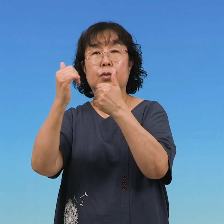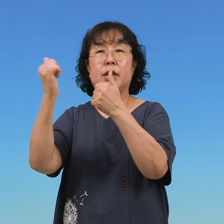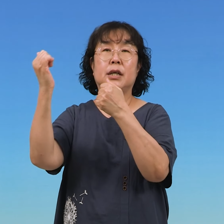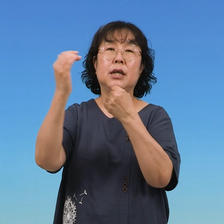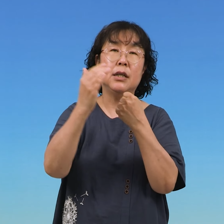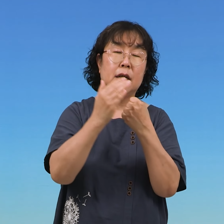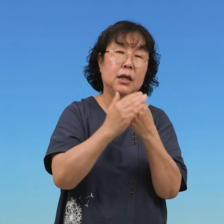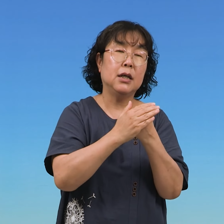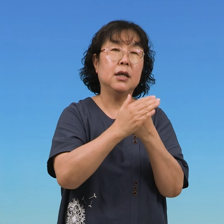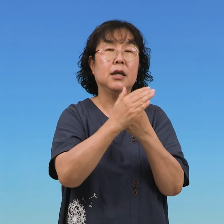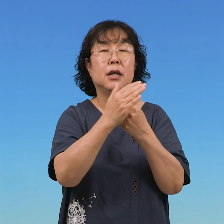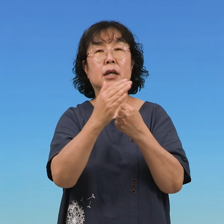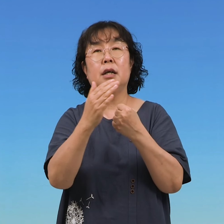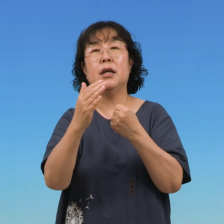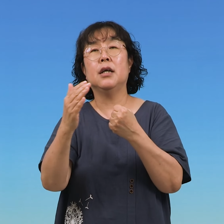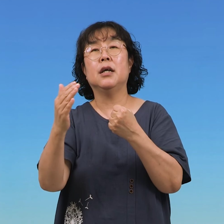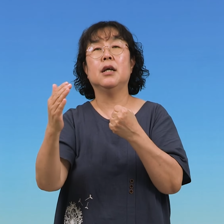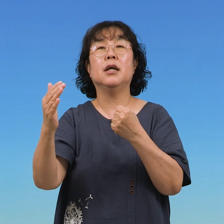부르시니